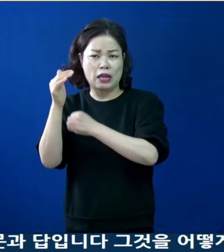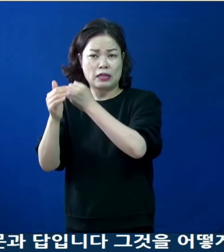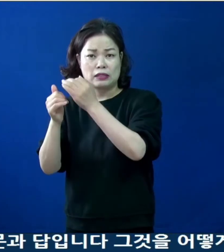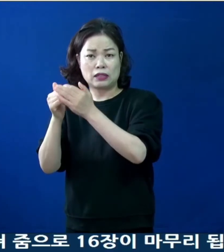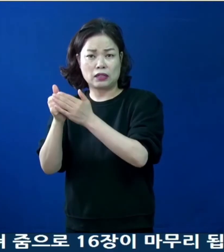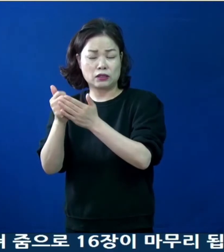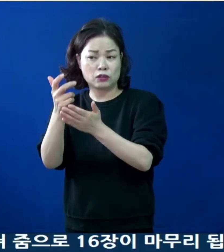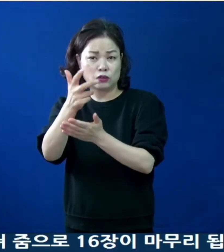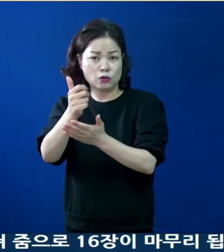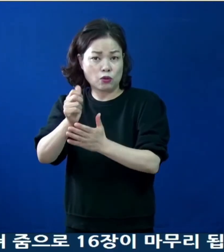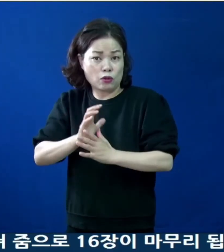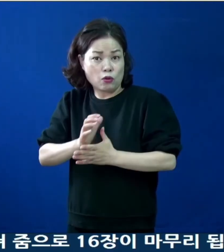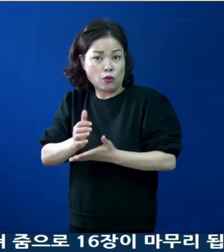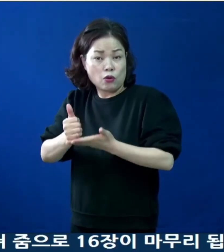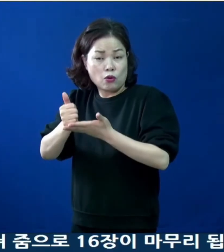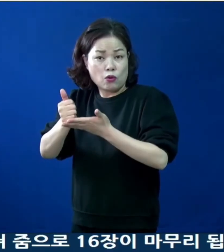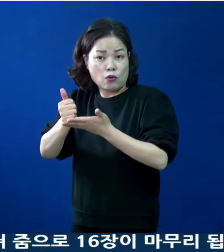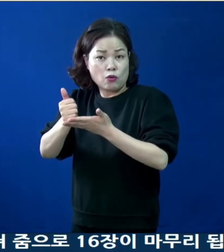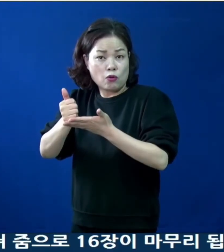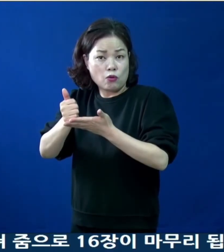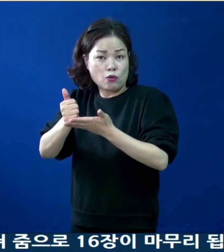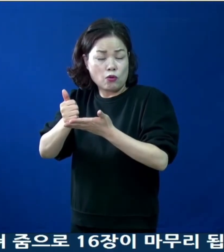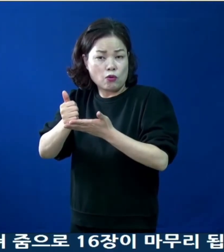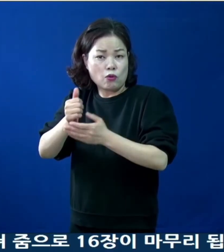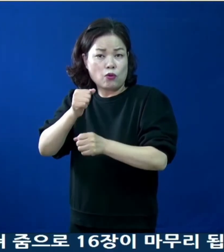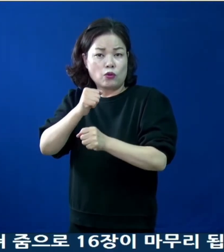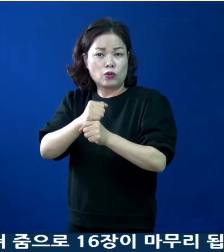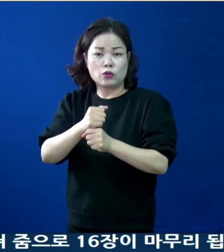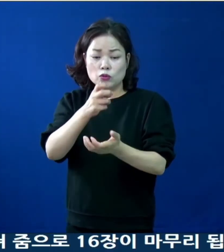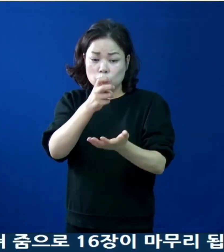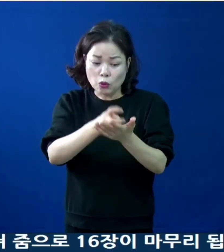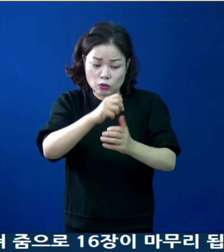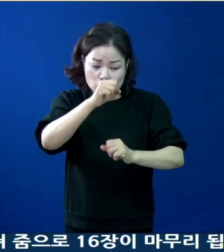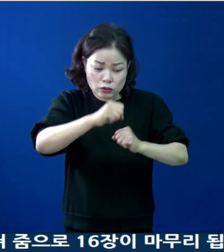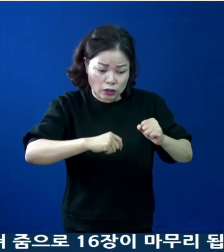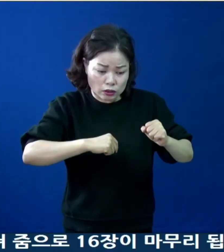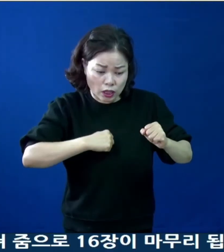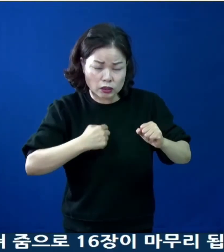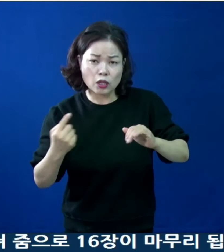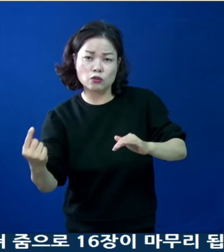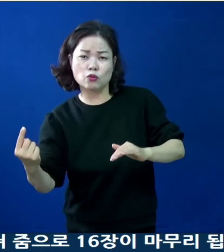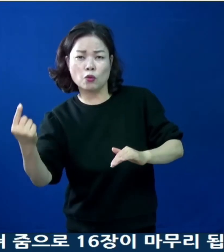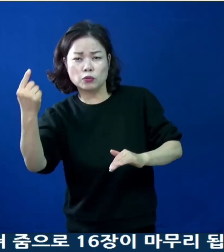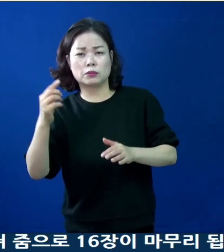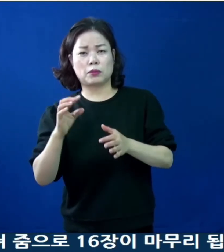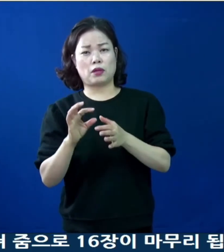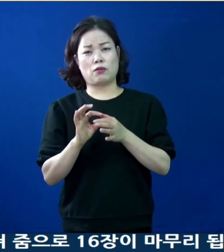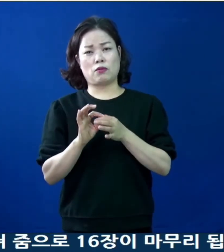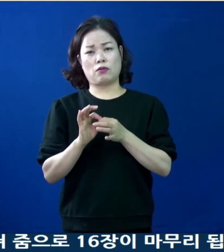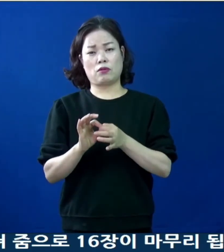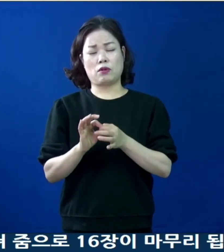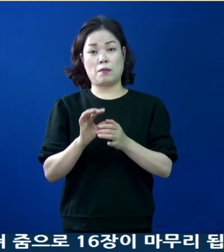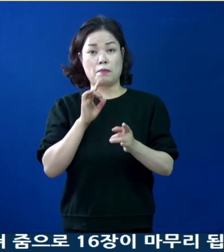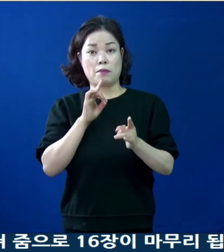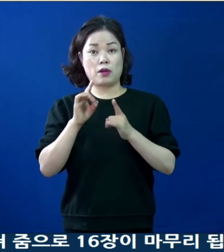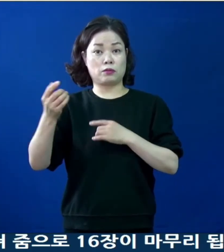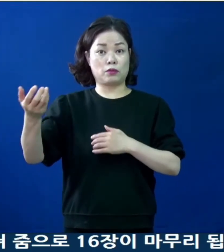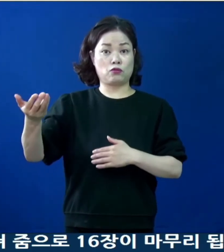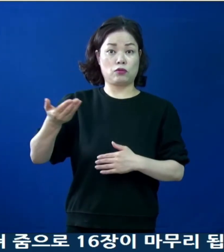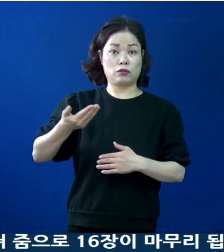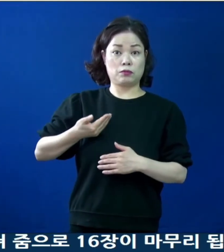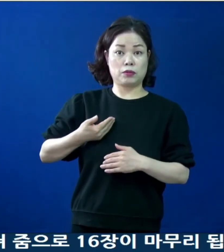하나님께서는 여호와를 경외하고 그 도를 행하라고 말씀하신 후에 하나님 자신의 높으심에 관해서 말씀을